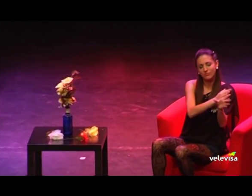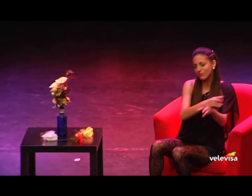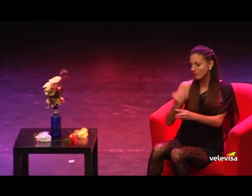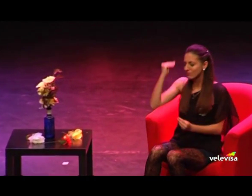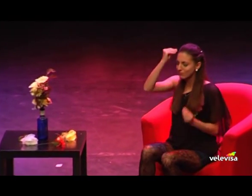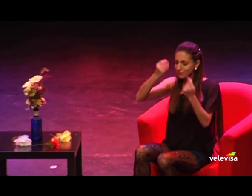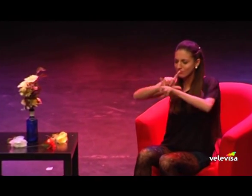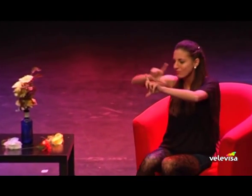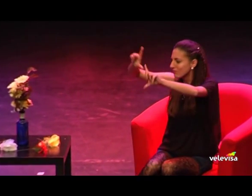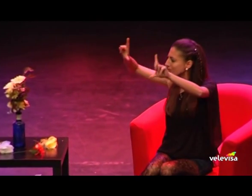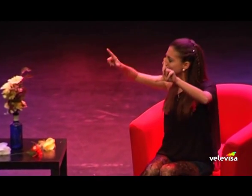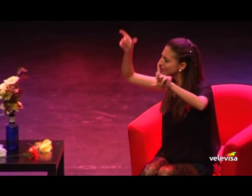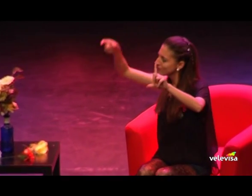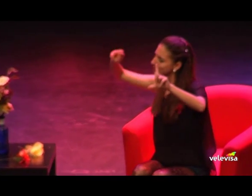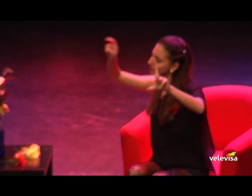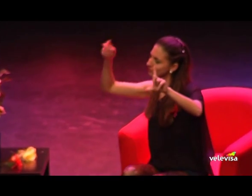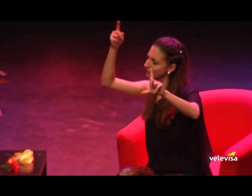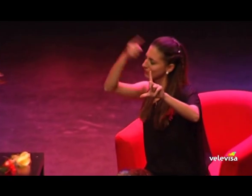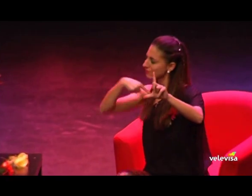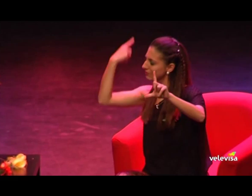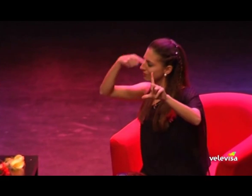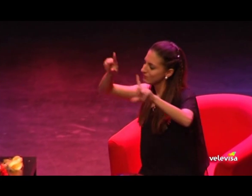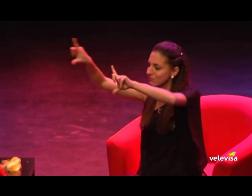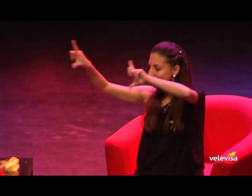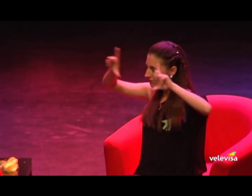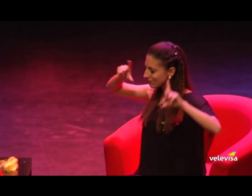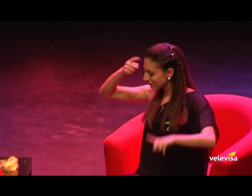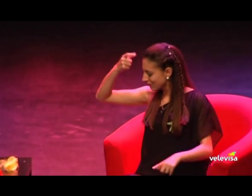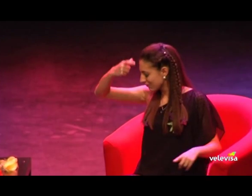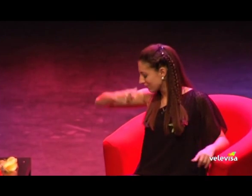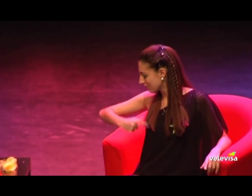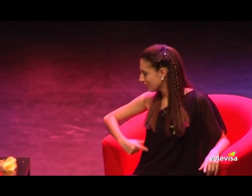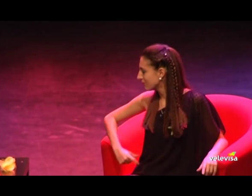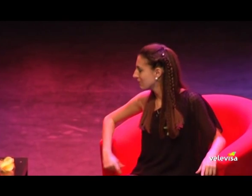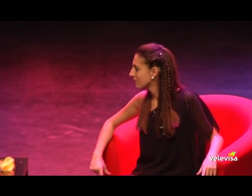nuestra cama Sea en mí y en quien piensas Recuérdame